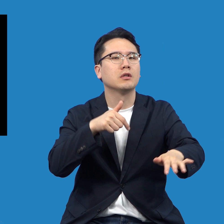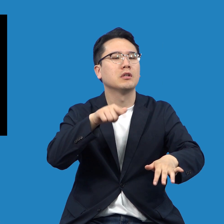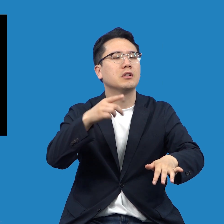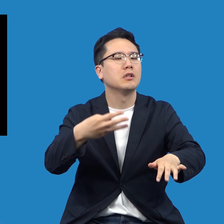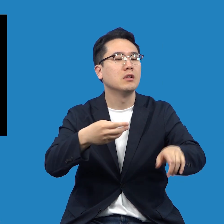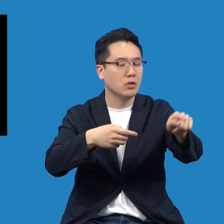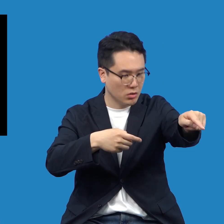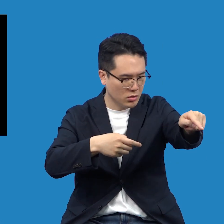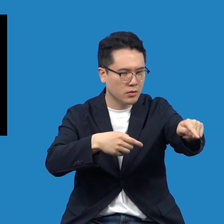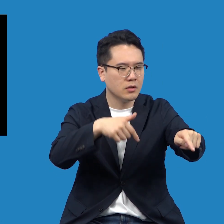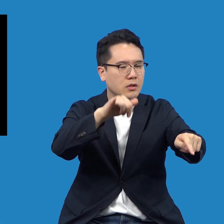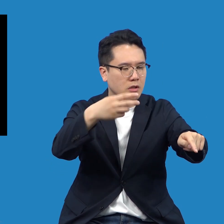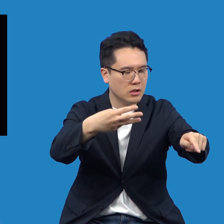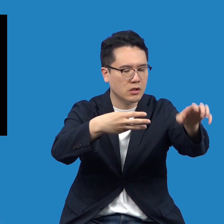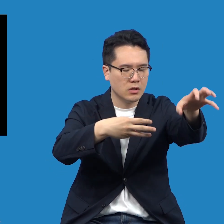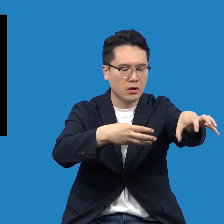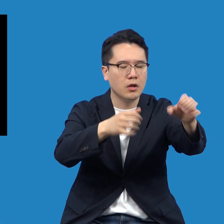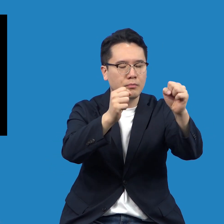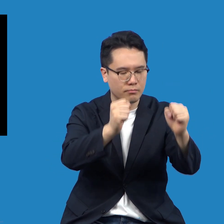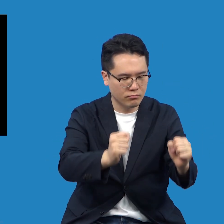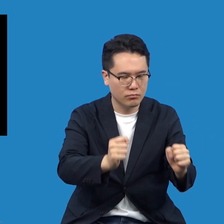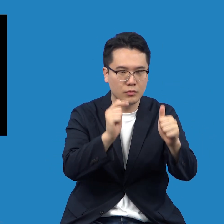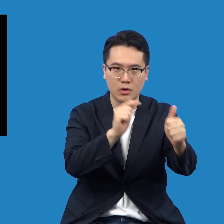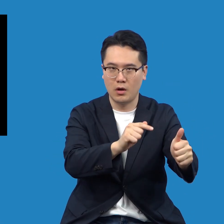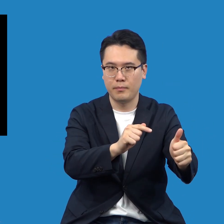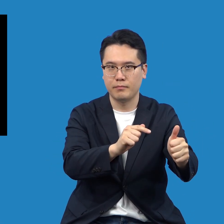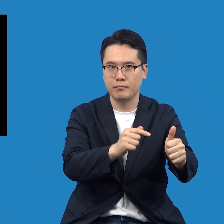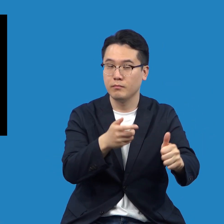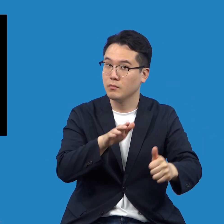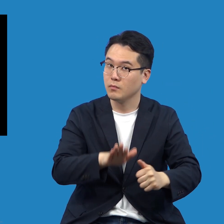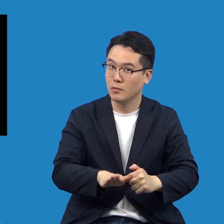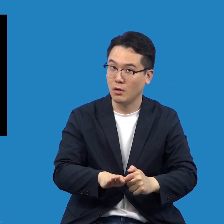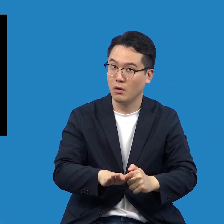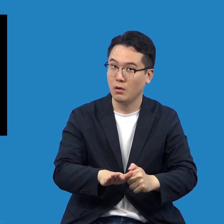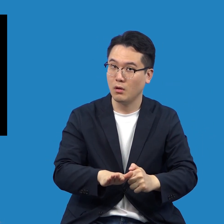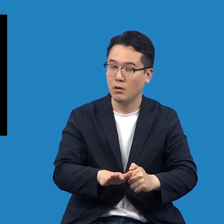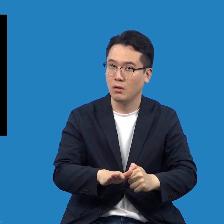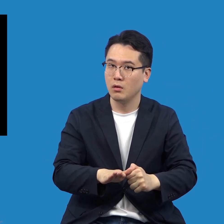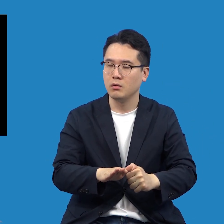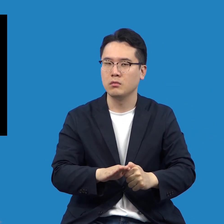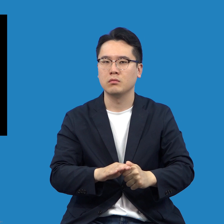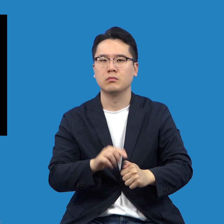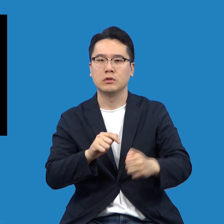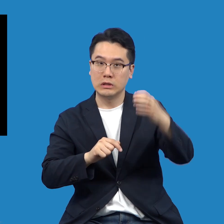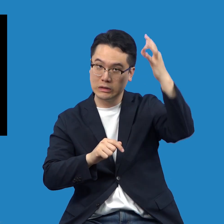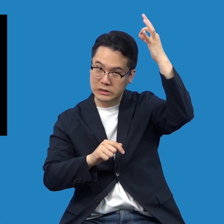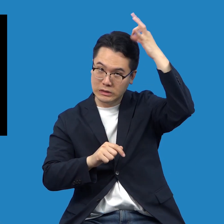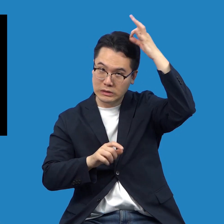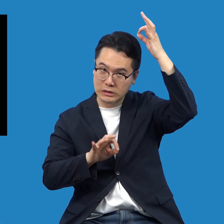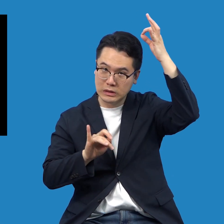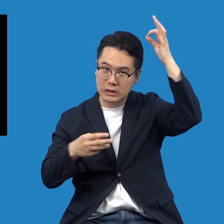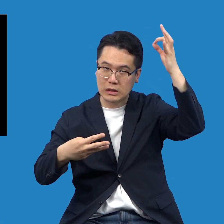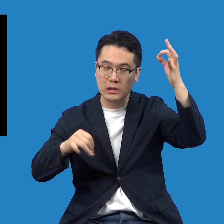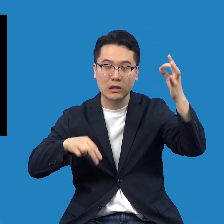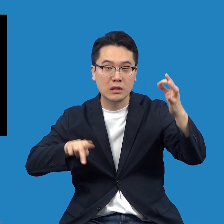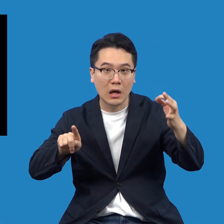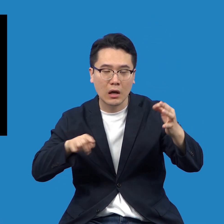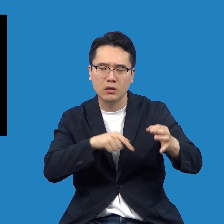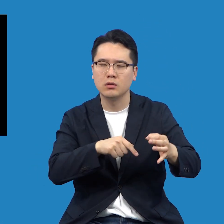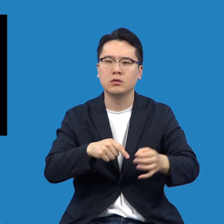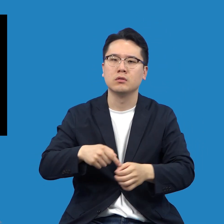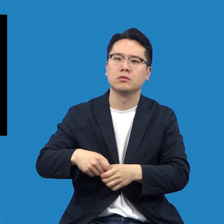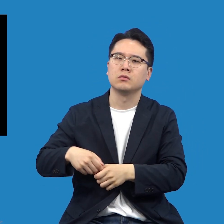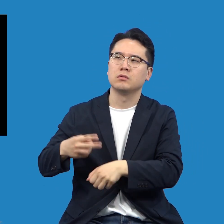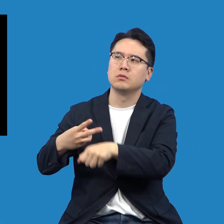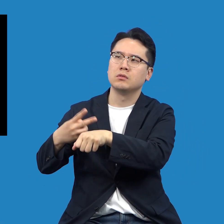엘리사는 스승의 이 정을 거부합니다. 야훼께서 살아계심과 당신의 살아계심을